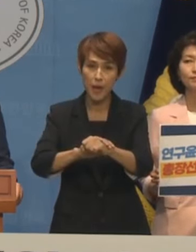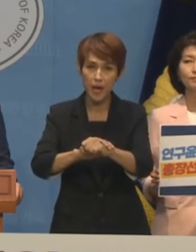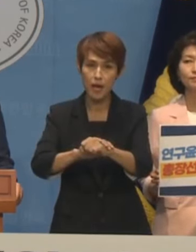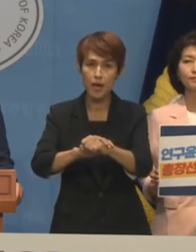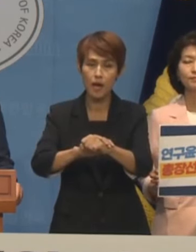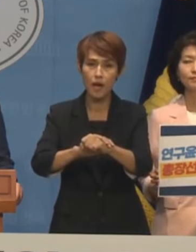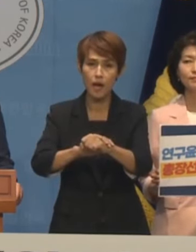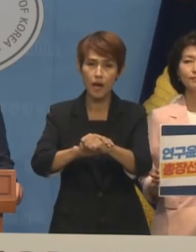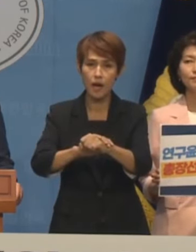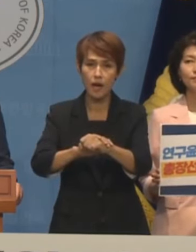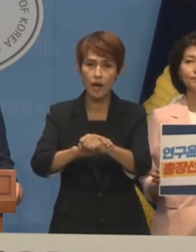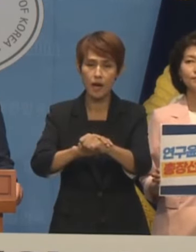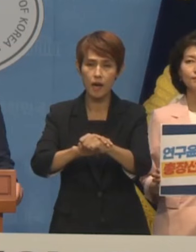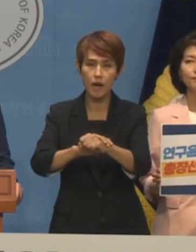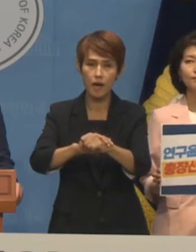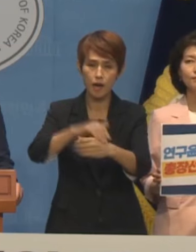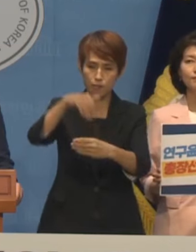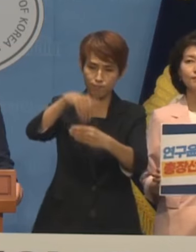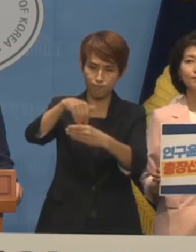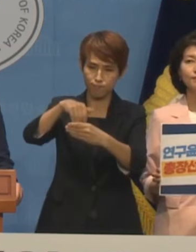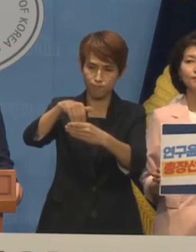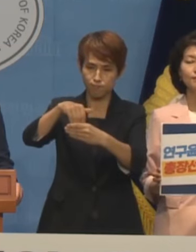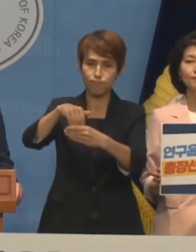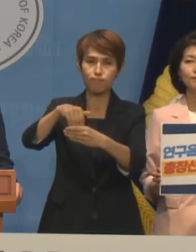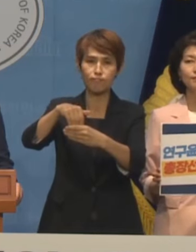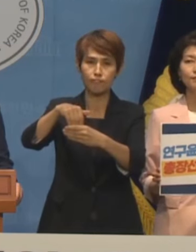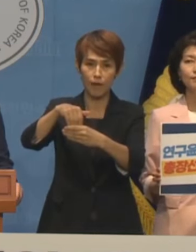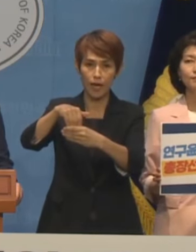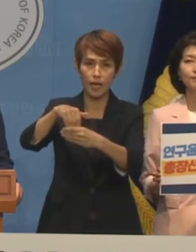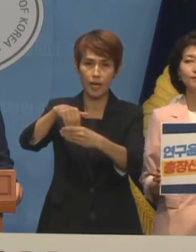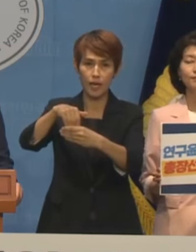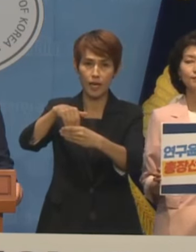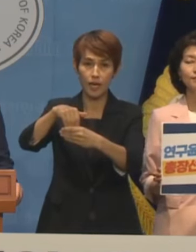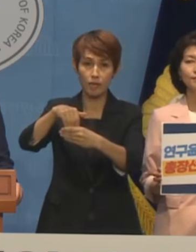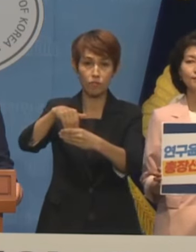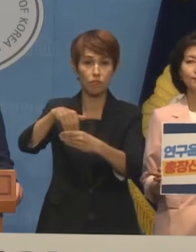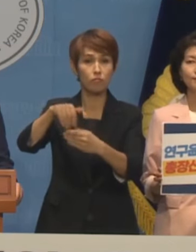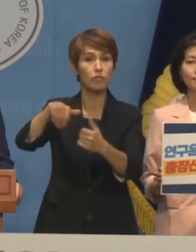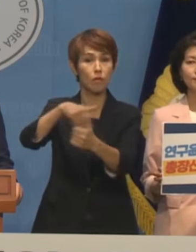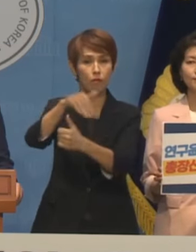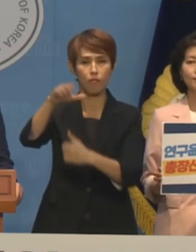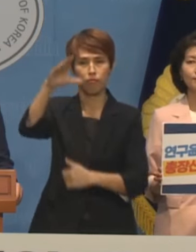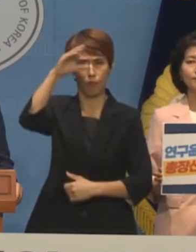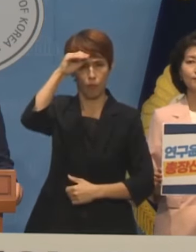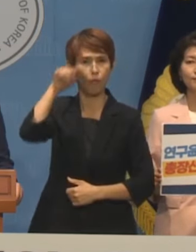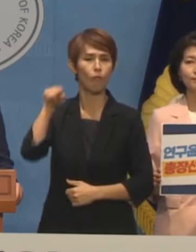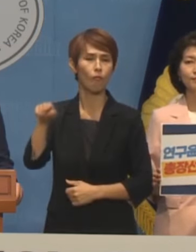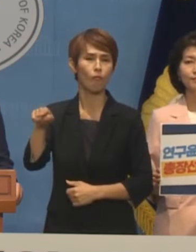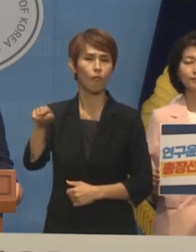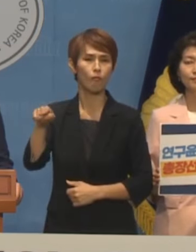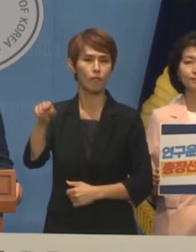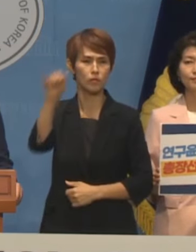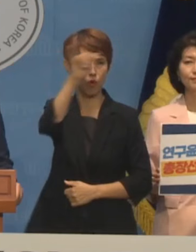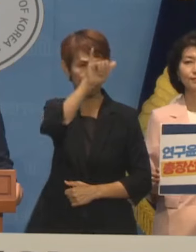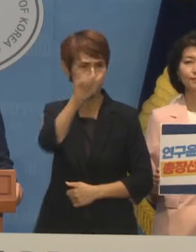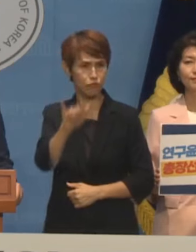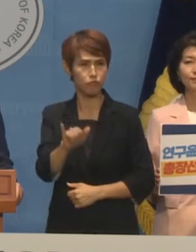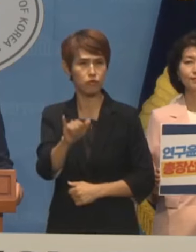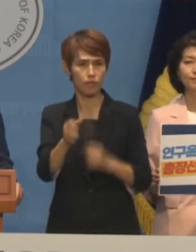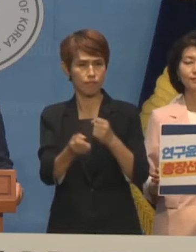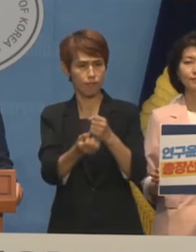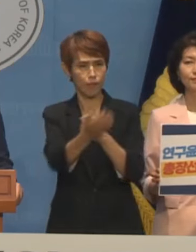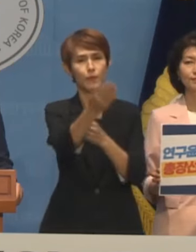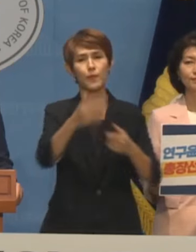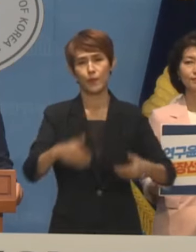그리고 바람직한 자기네 의사를 표출할 수 있는 이런 모범적인 계기는 전국 대학으로